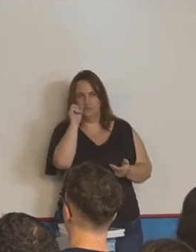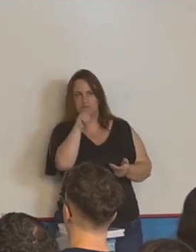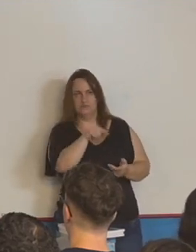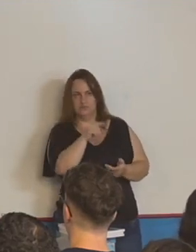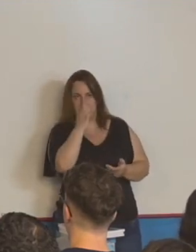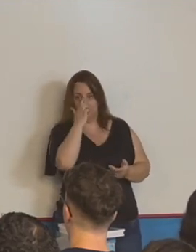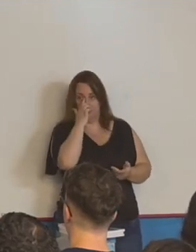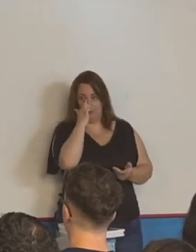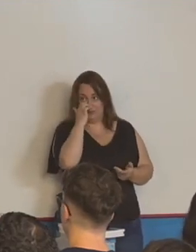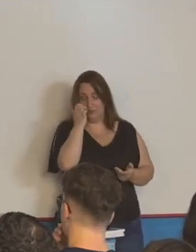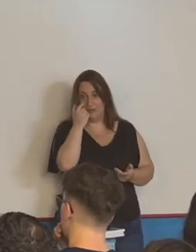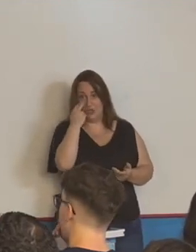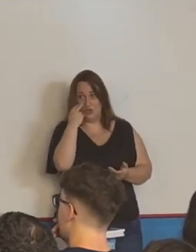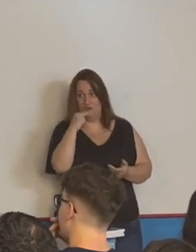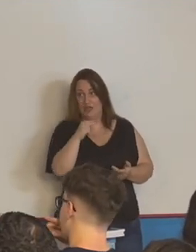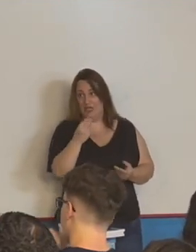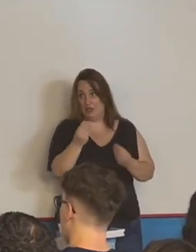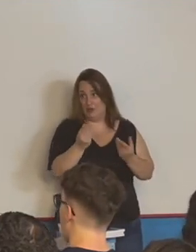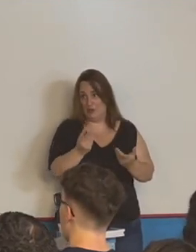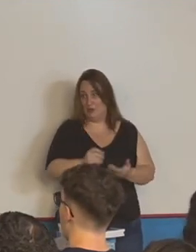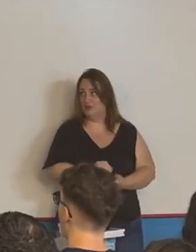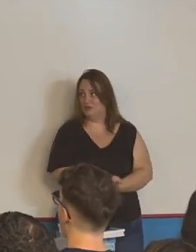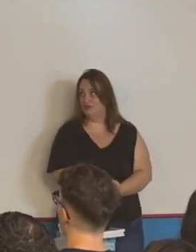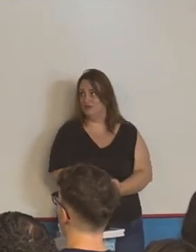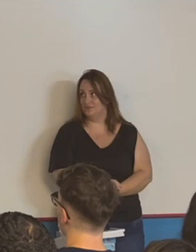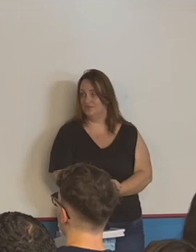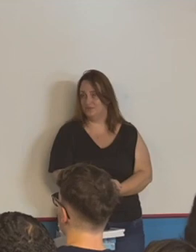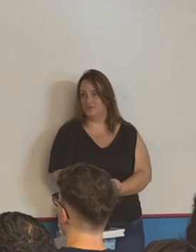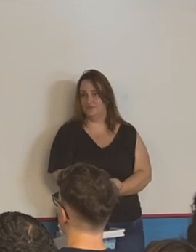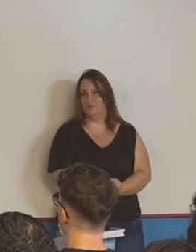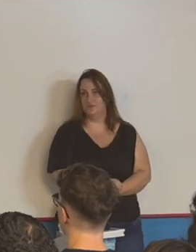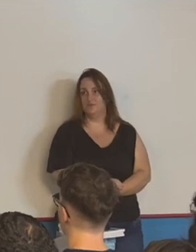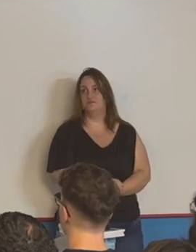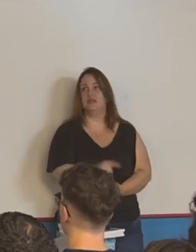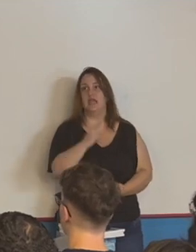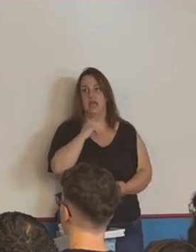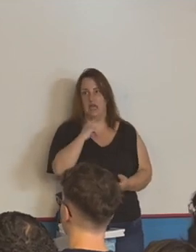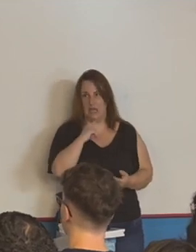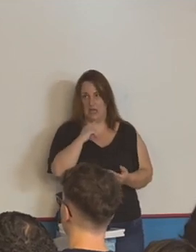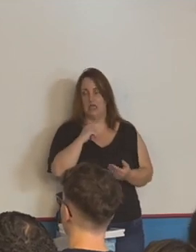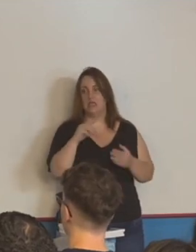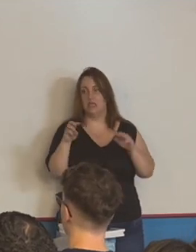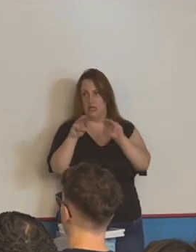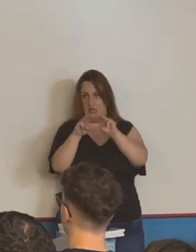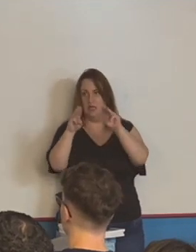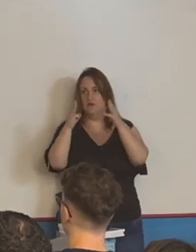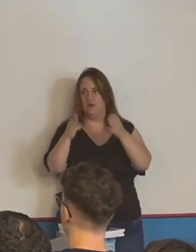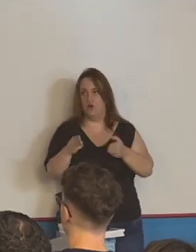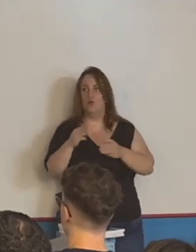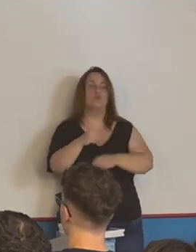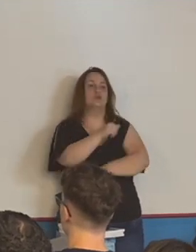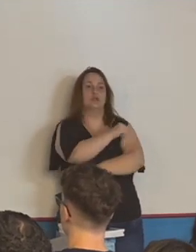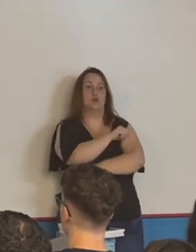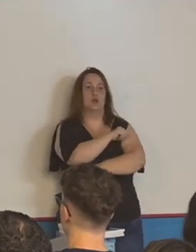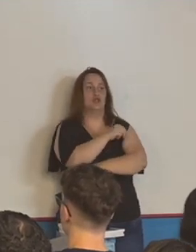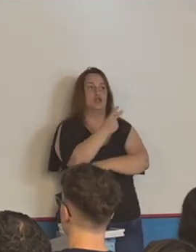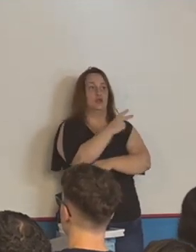ver, entendeu? E aí eu comecei a ser representado por uma galeria no Rio, chama Atena Contemporânea, isso em